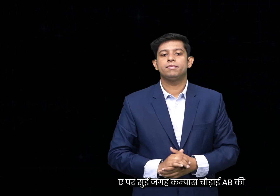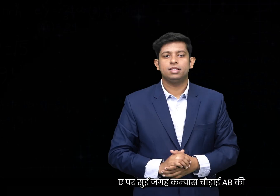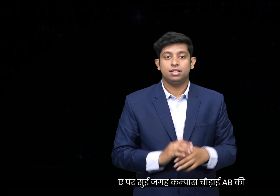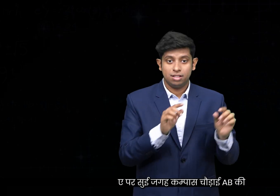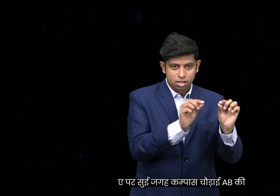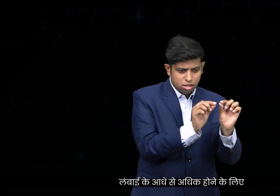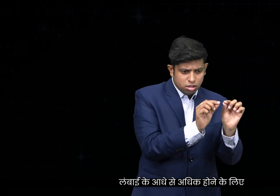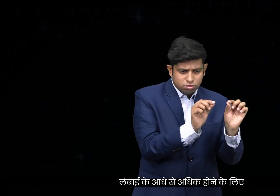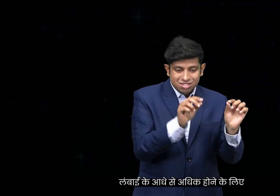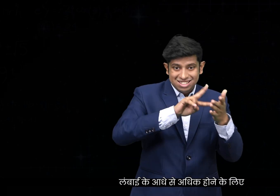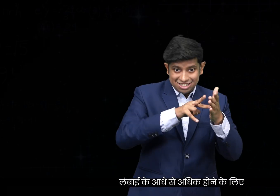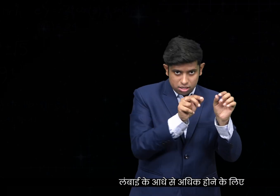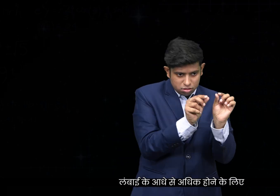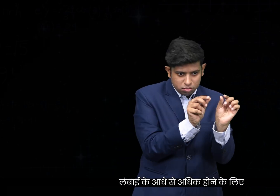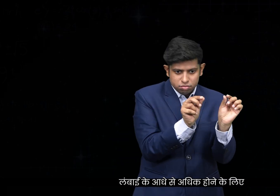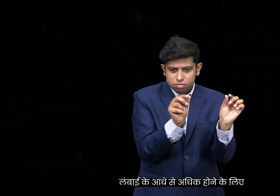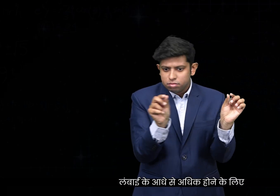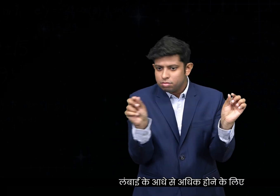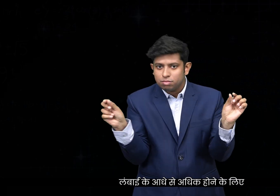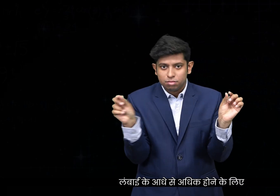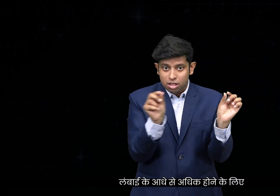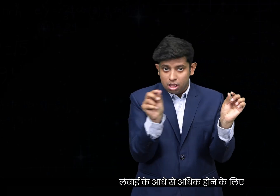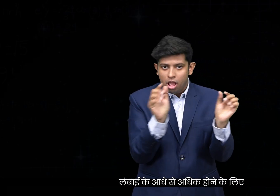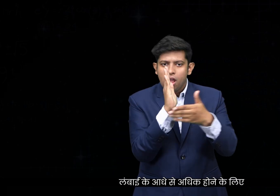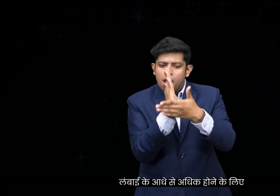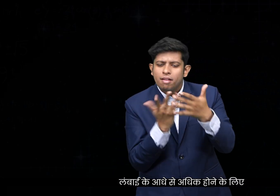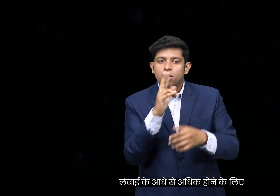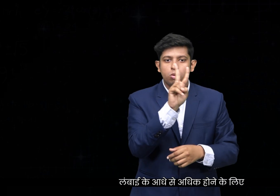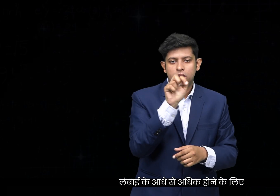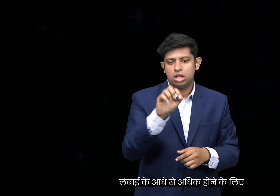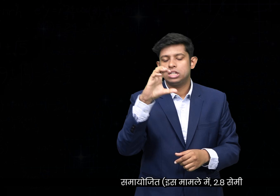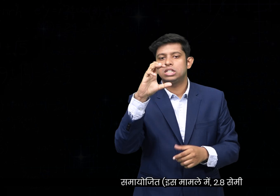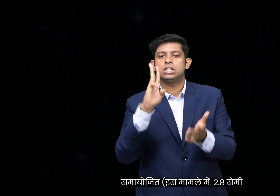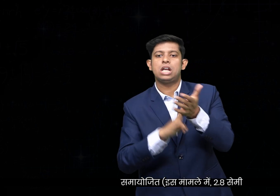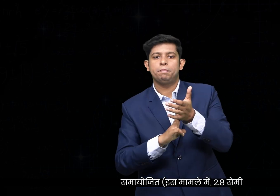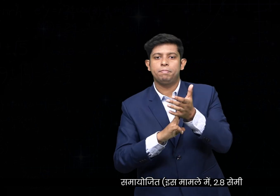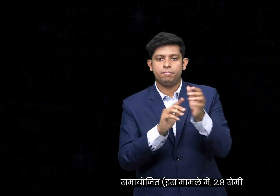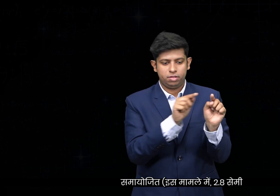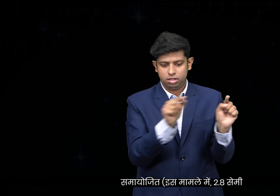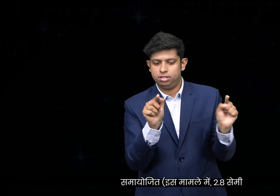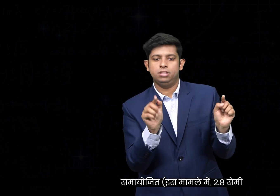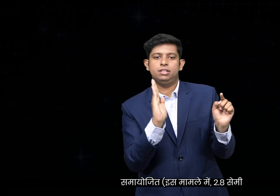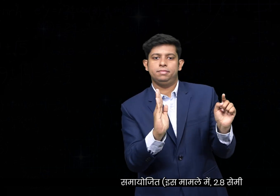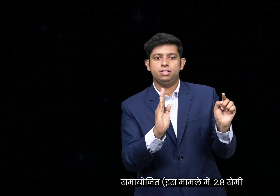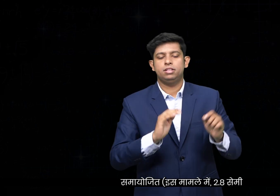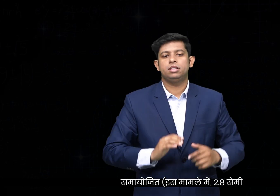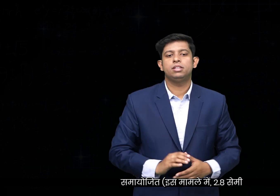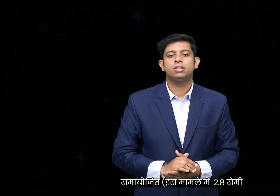की लंबाई के आधे से अधिक होने के लिए समायोजित। इस मामले में